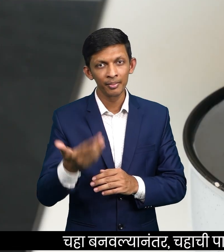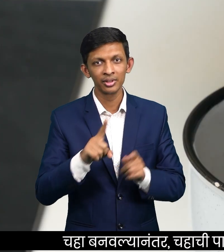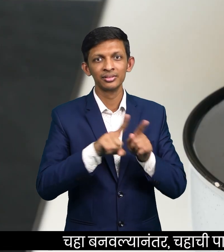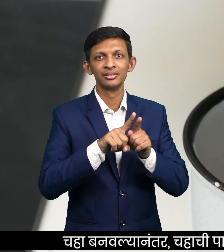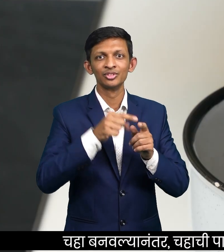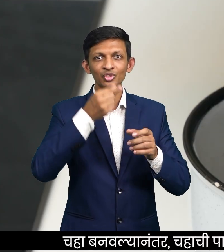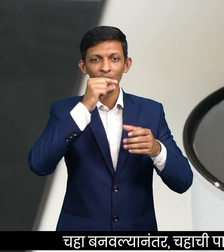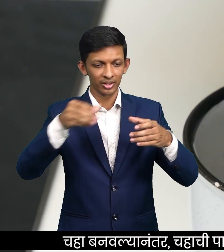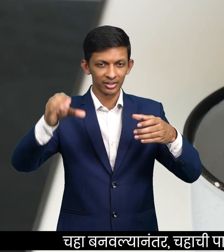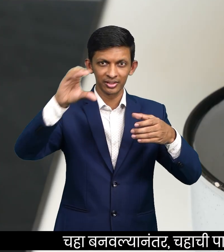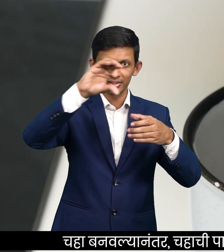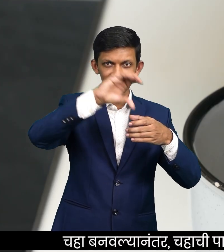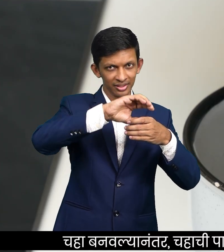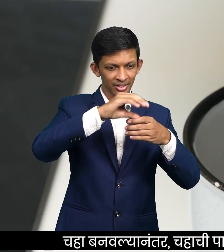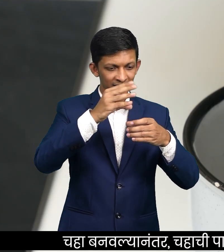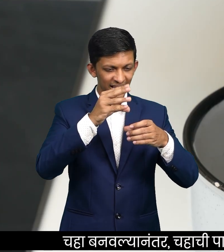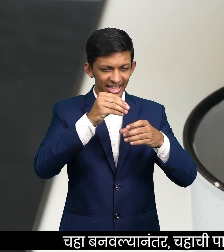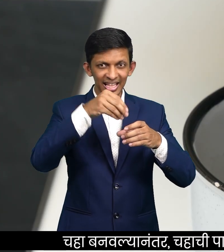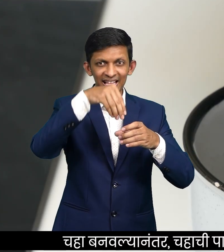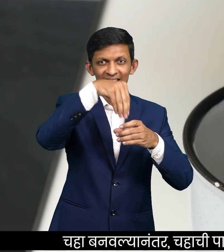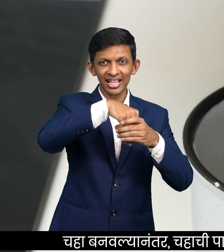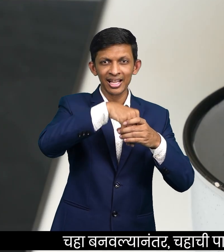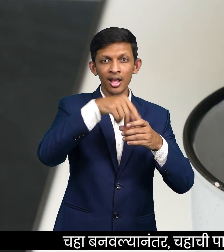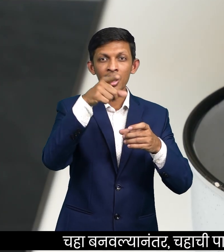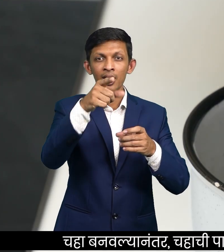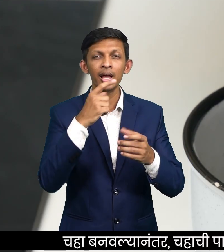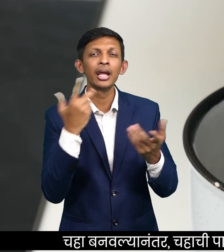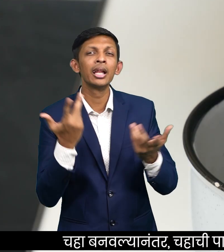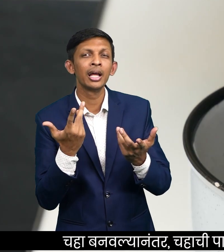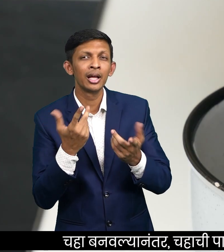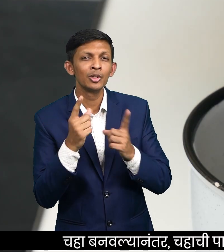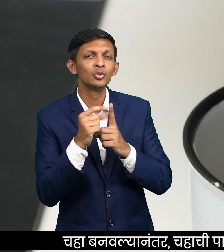चहा बनवल्यानंतर चहाची पाने काढण्यासाठी तुम्ही काय करता?